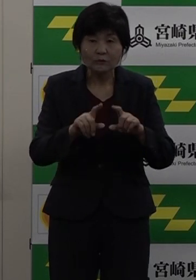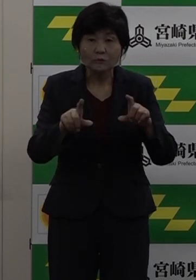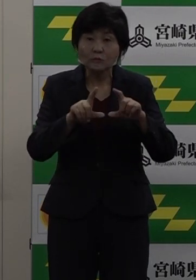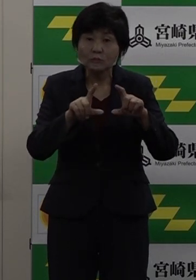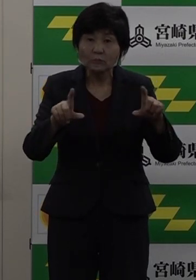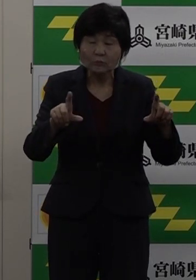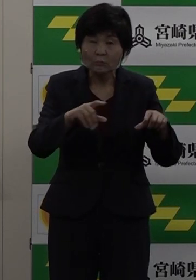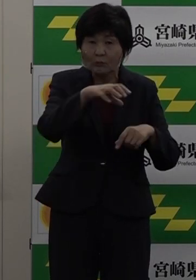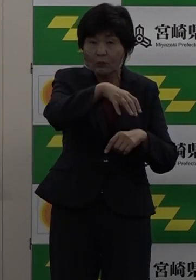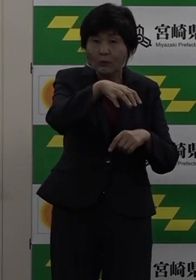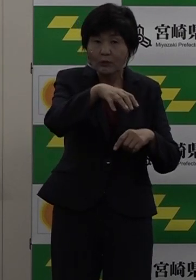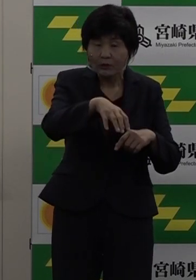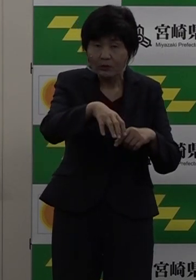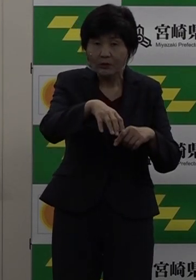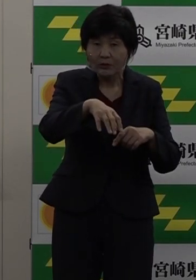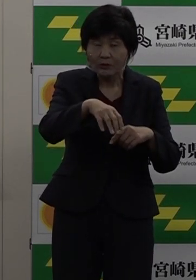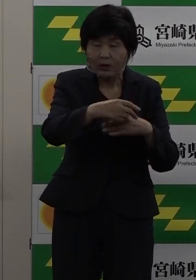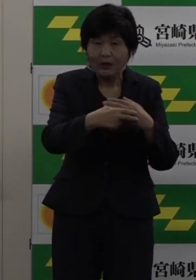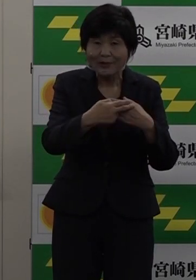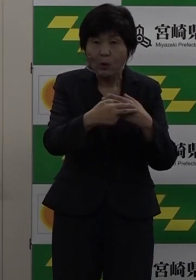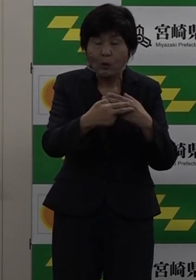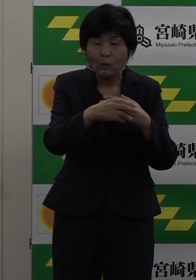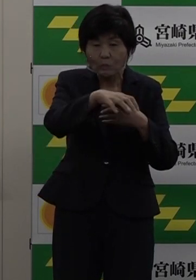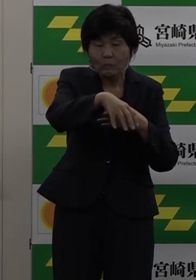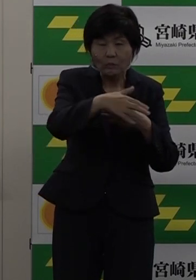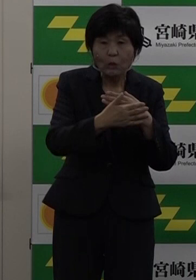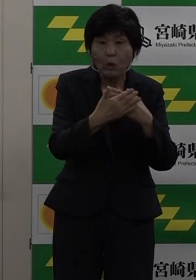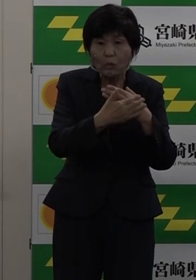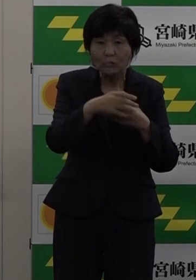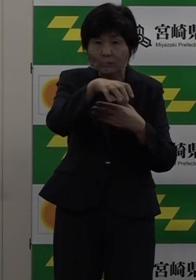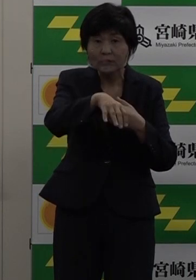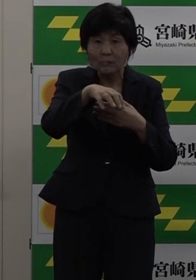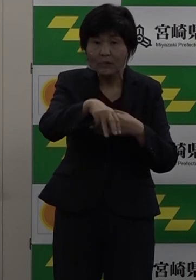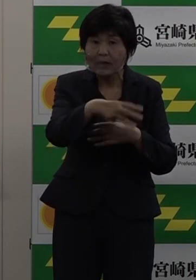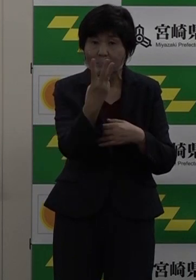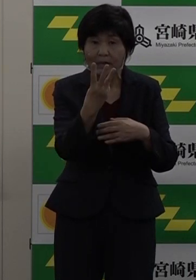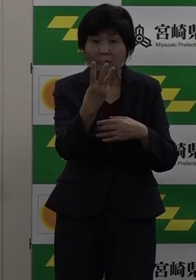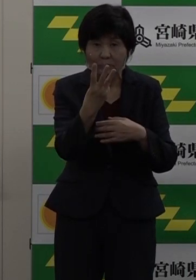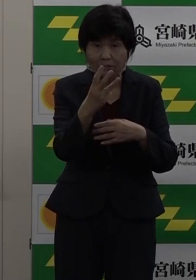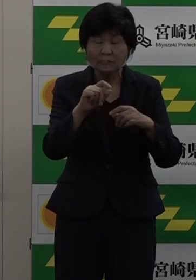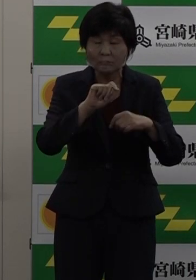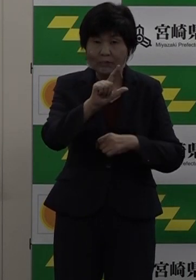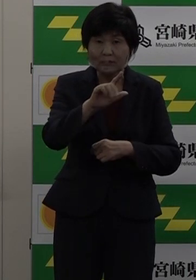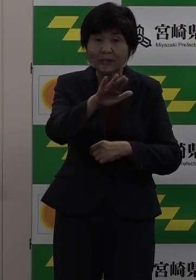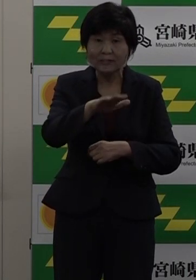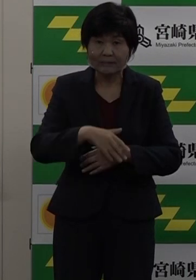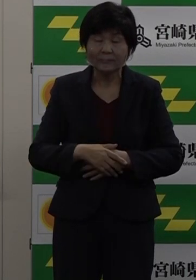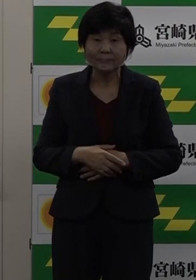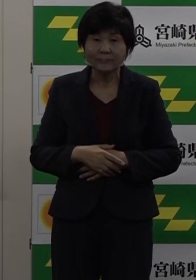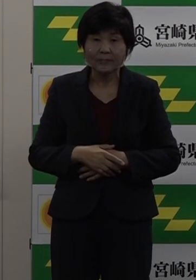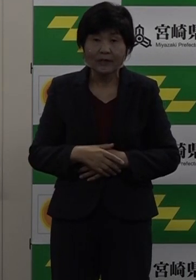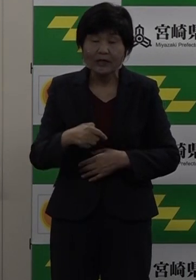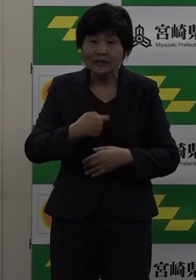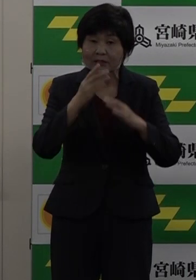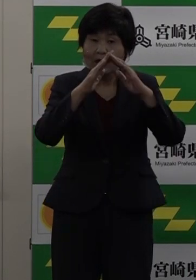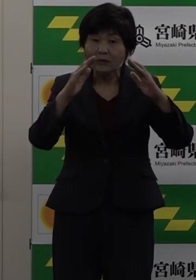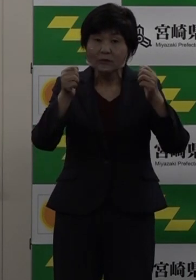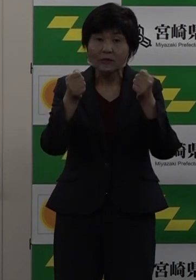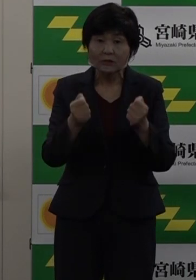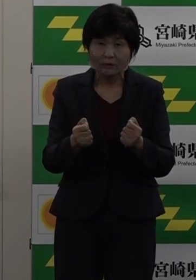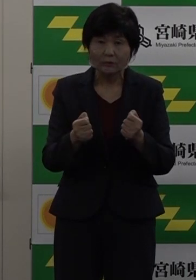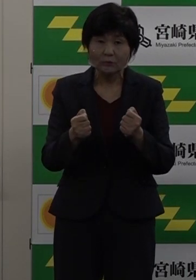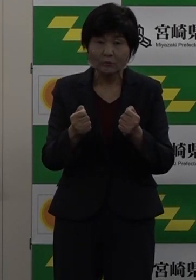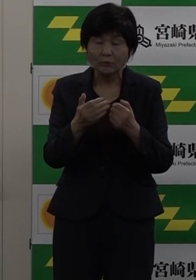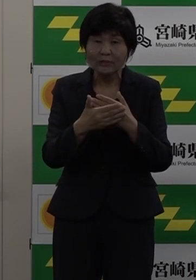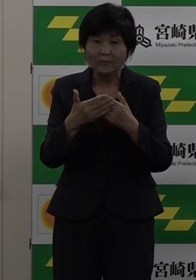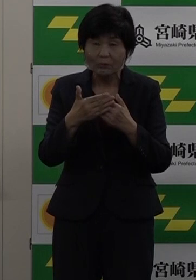としてそういう医療提供体制も以前と比べるとまた体制も強化をし、また自宅療養される方の健康